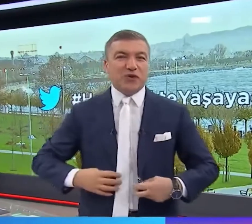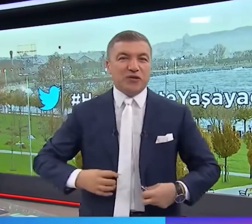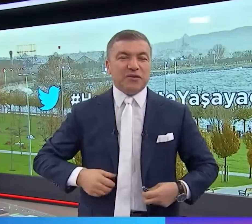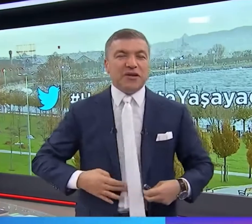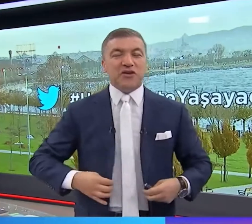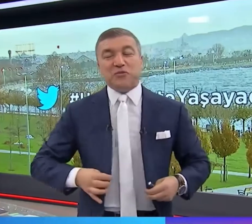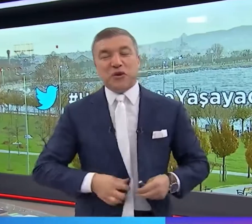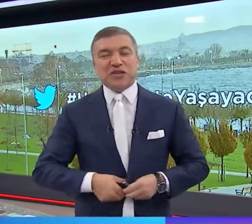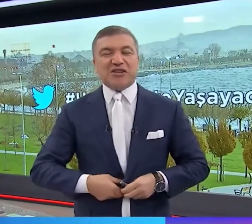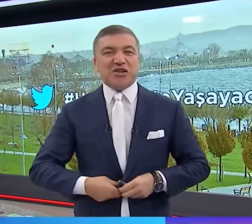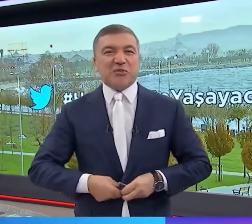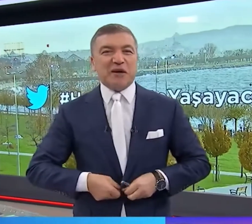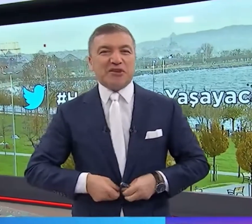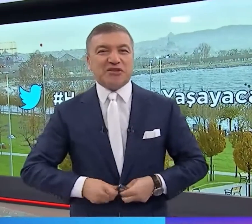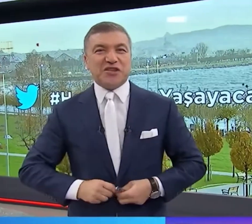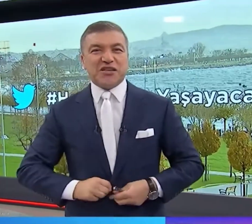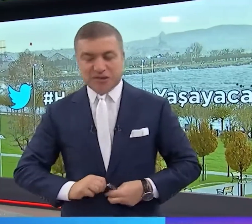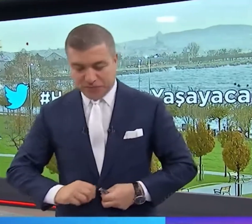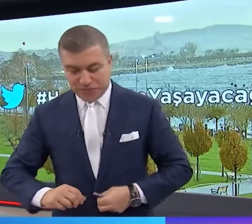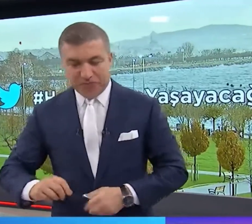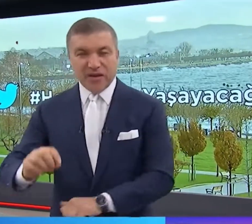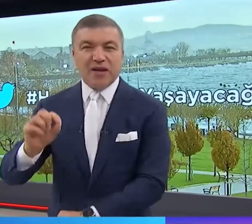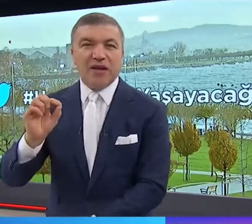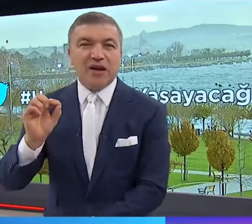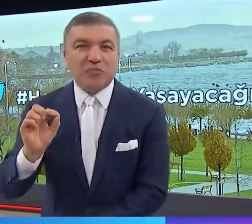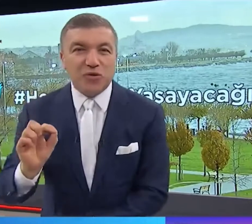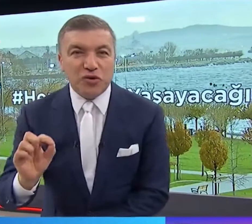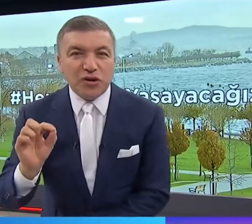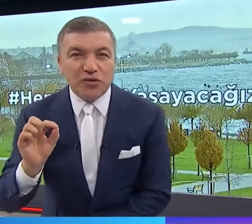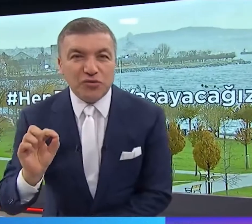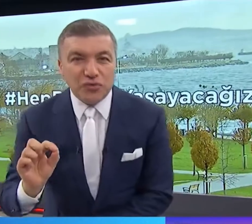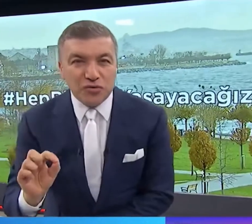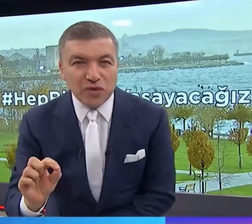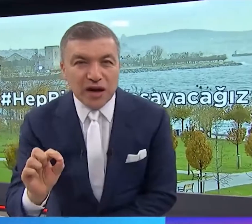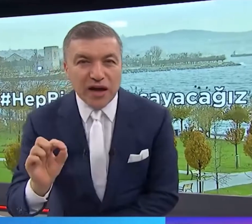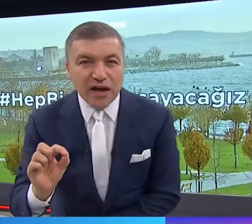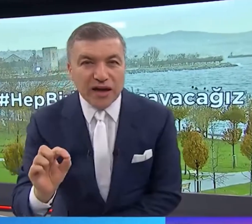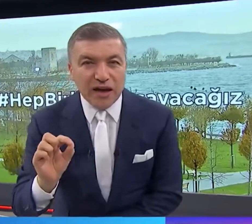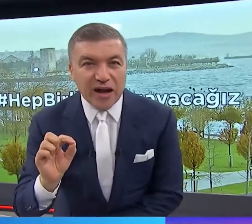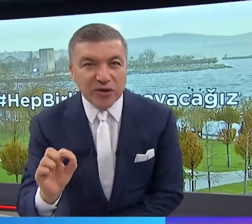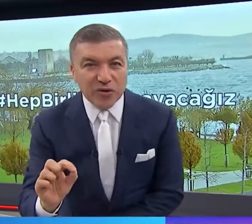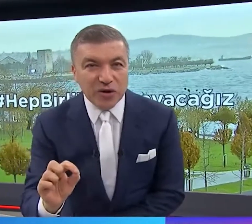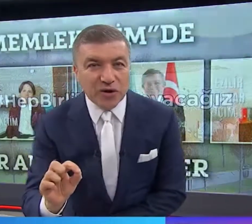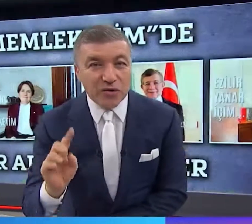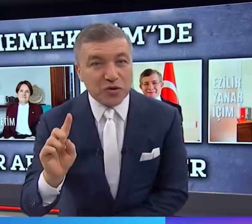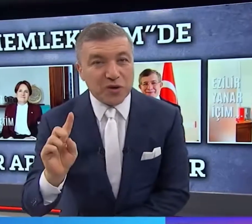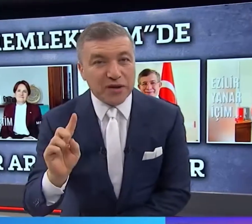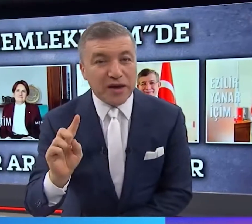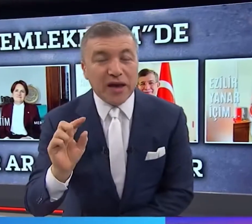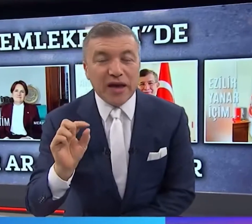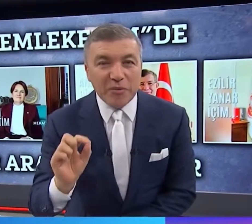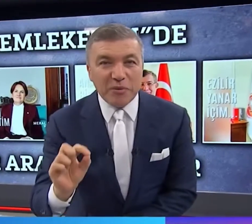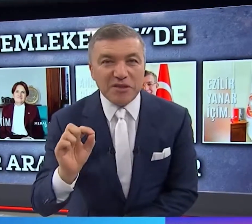Efendim bugün bir özel çalışmayla başlatacağız. Bugün Dünya Engelliler Günü.